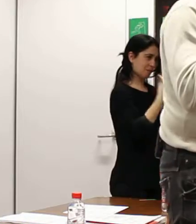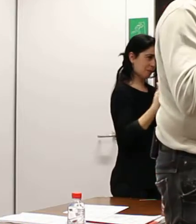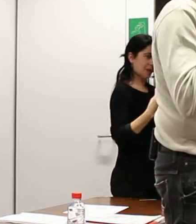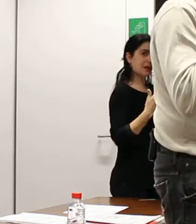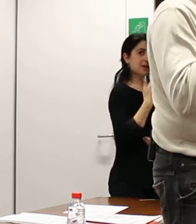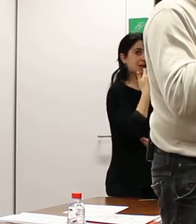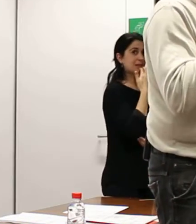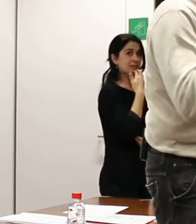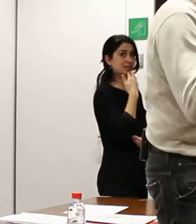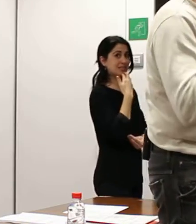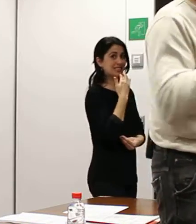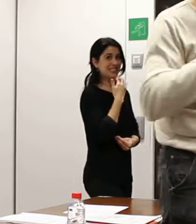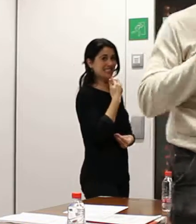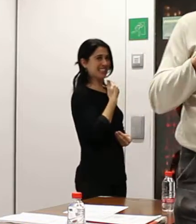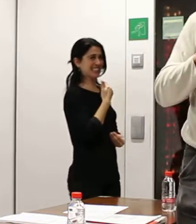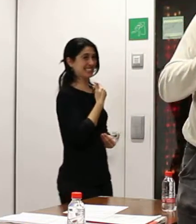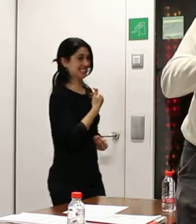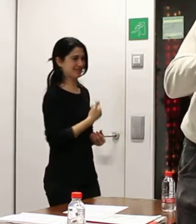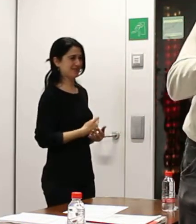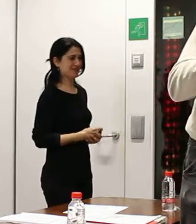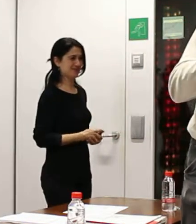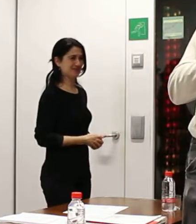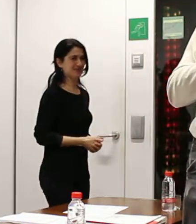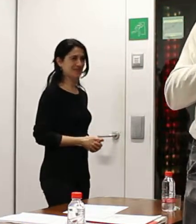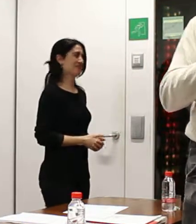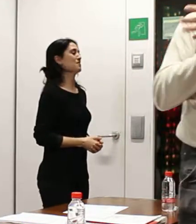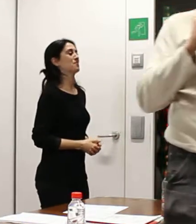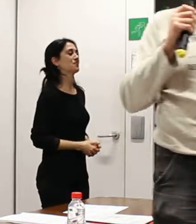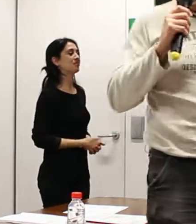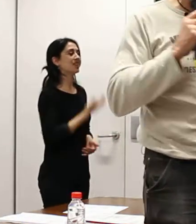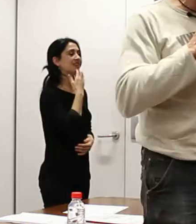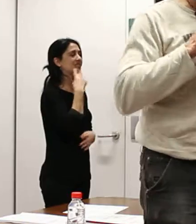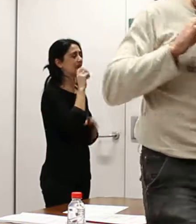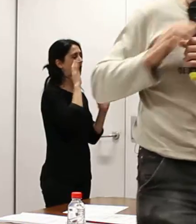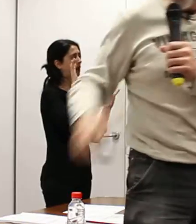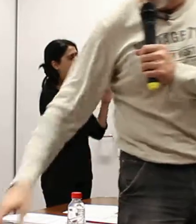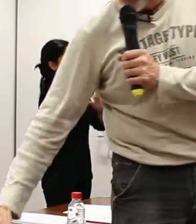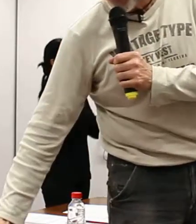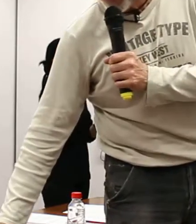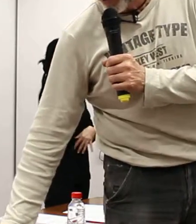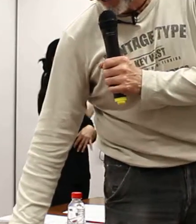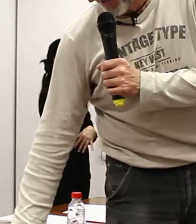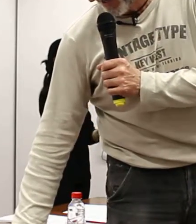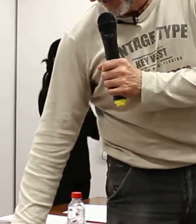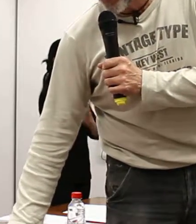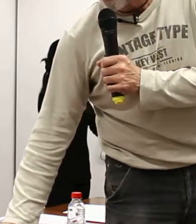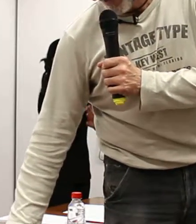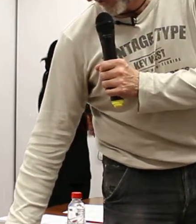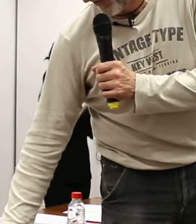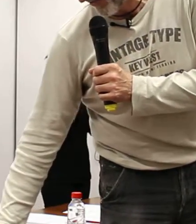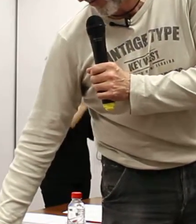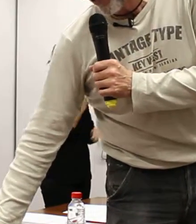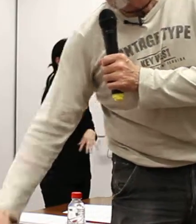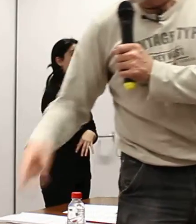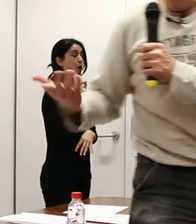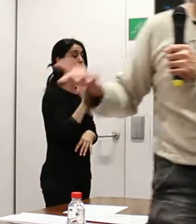que ha llegado la hora de finalizar la intervención. Y si Fabiola me estira desde atrás también. Disculpad si os